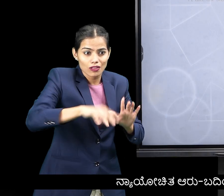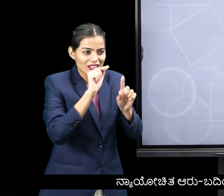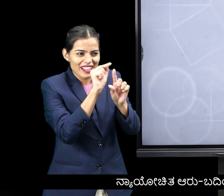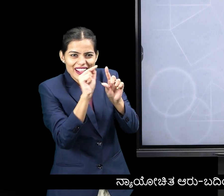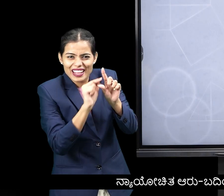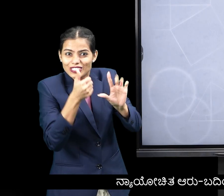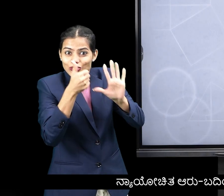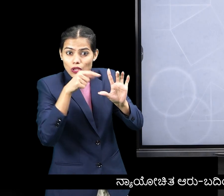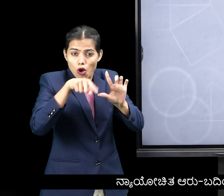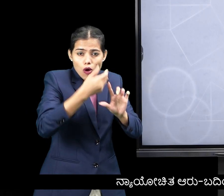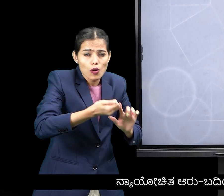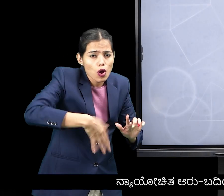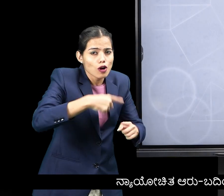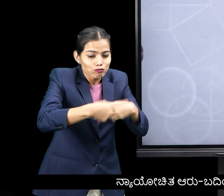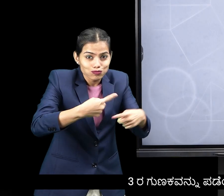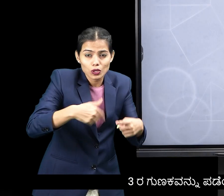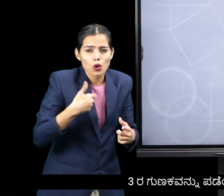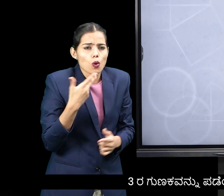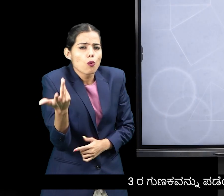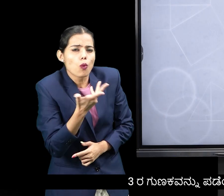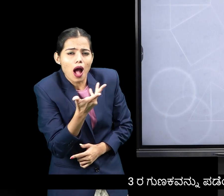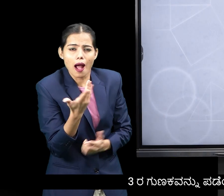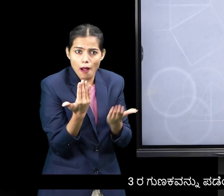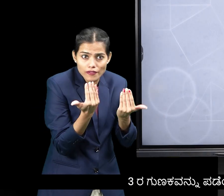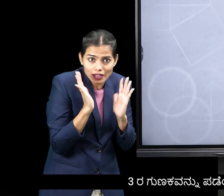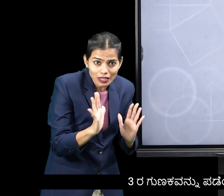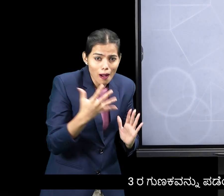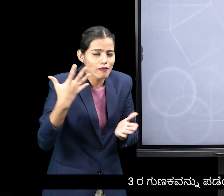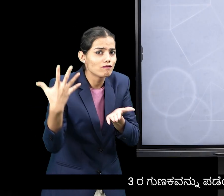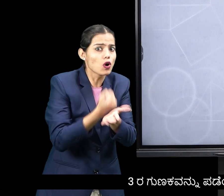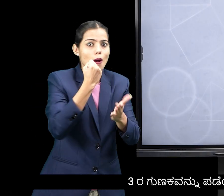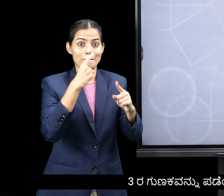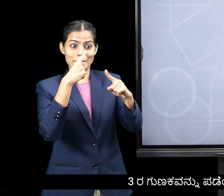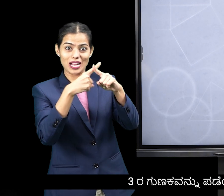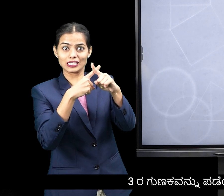6 ಬದಿಯ ದಾಳವನ್ನ ಉರುಳಿಸಲಾಗಿದೆ. 3ರ ಗುಣಕವನ್ನ ಪಡೆಯುವ ಸಂಭವನೀಯತೆ ಎಷ್ಟು?